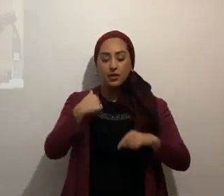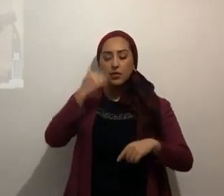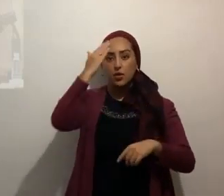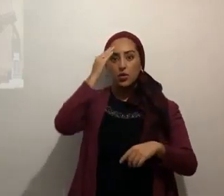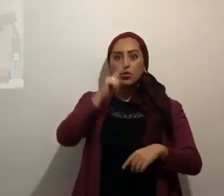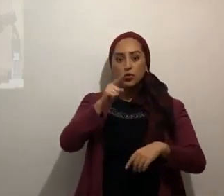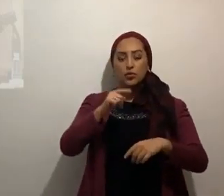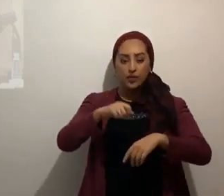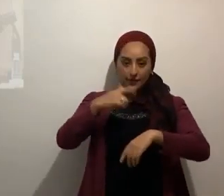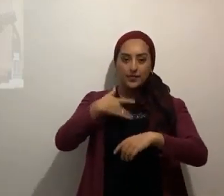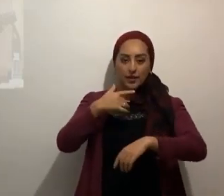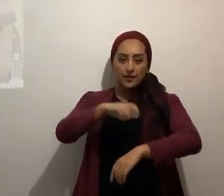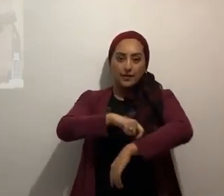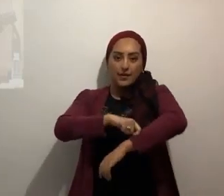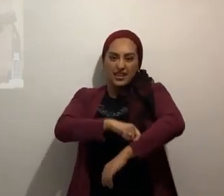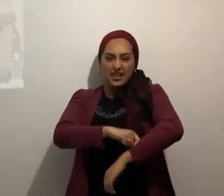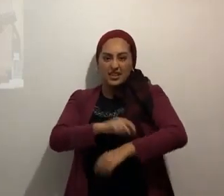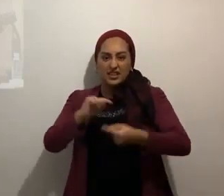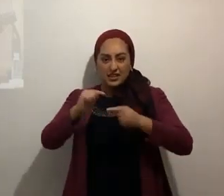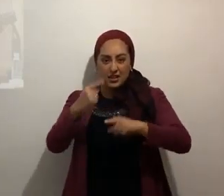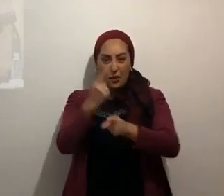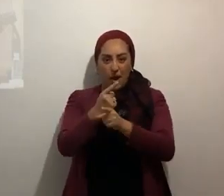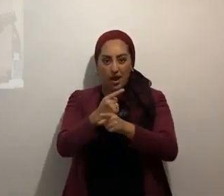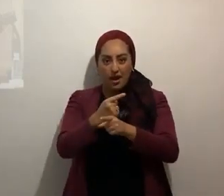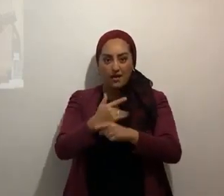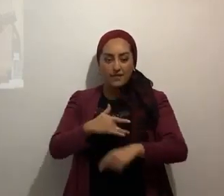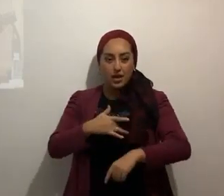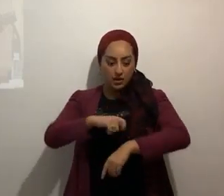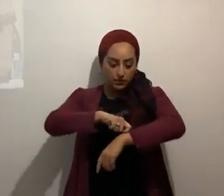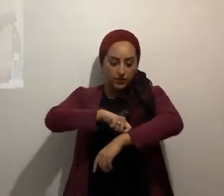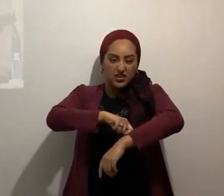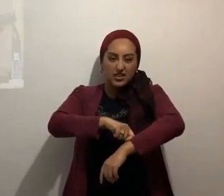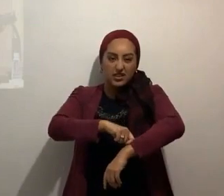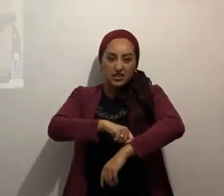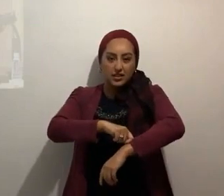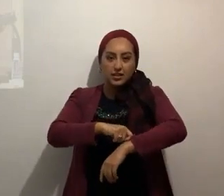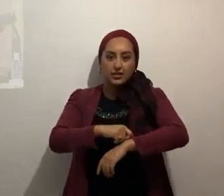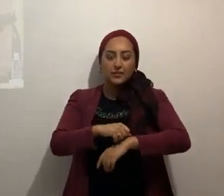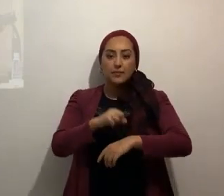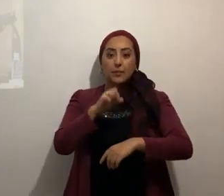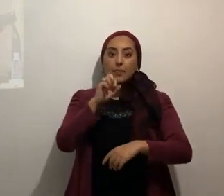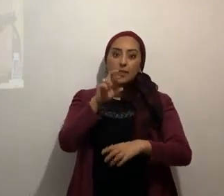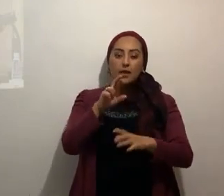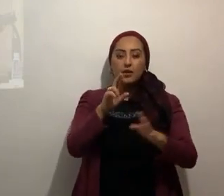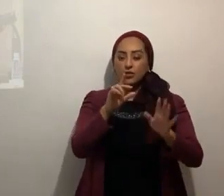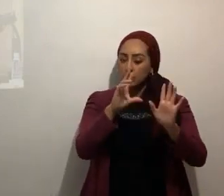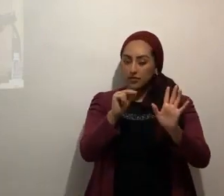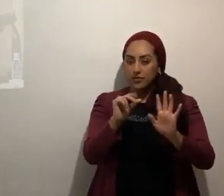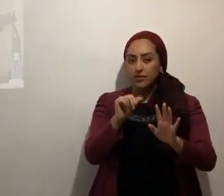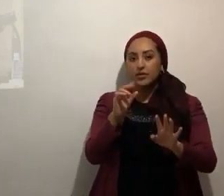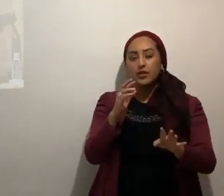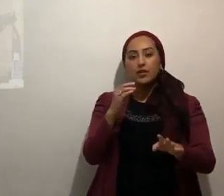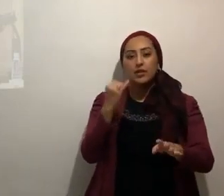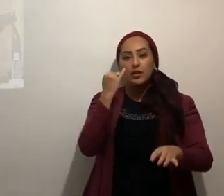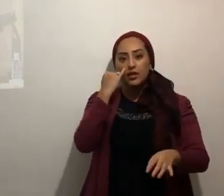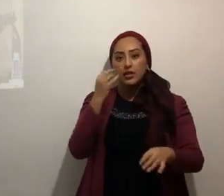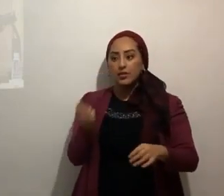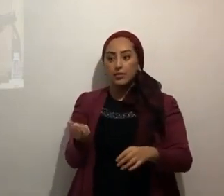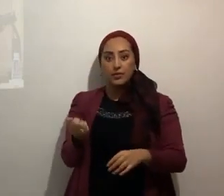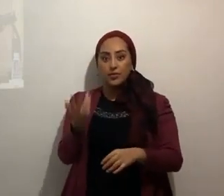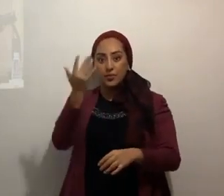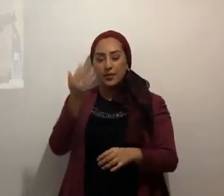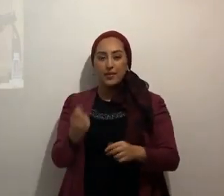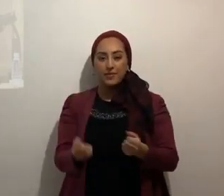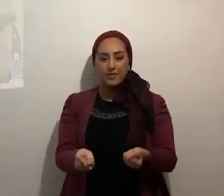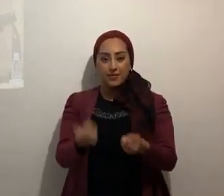real. A ver, pellízcate. Eso, ¿ya te diste cuenta? Sí. O si acercáramos, que no conviene, no hagan eso. La llama al